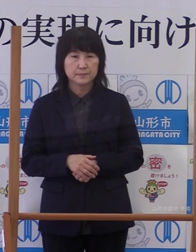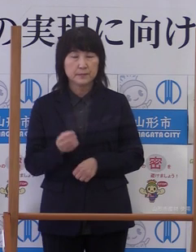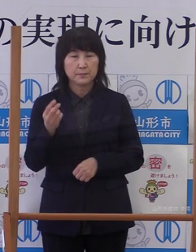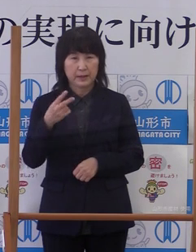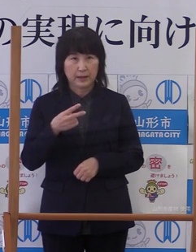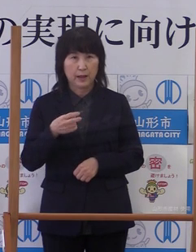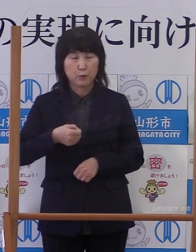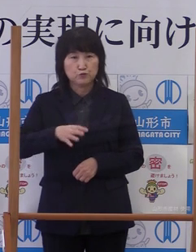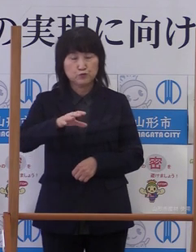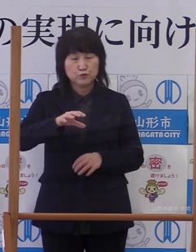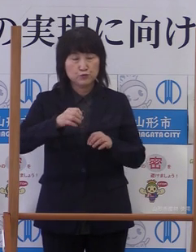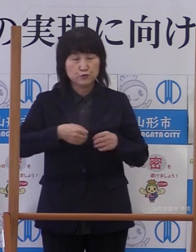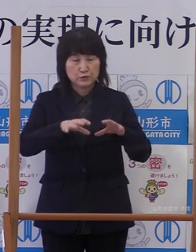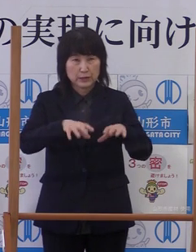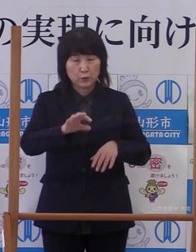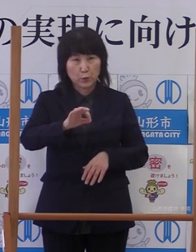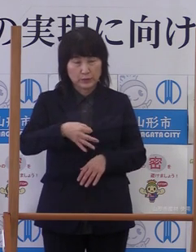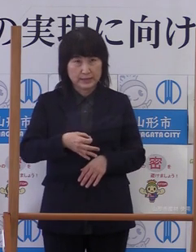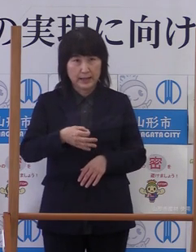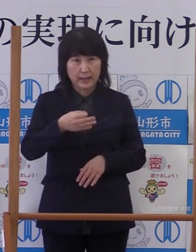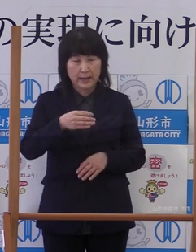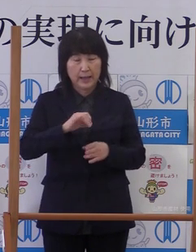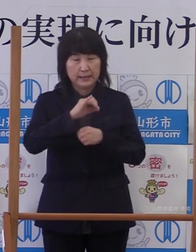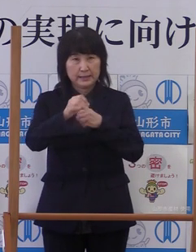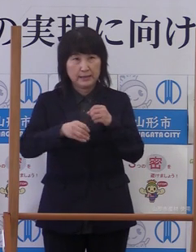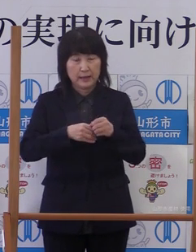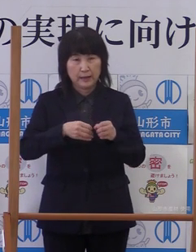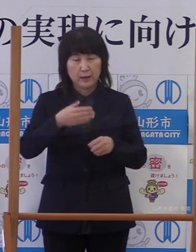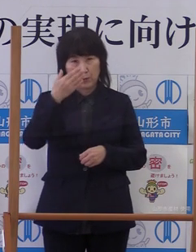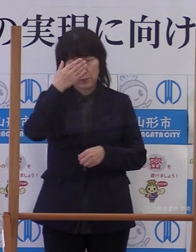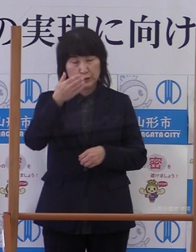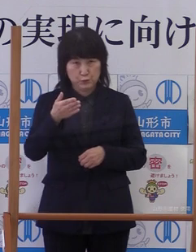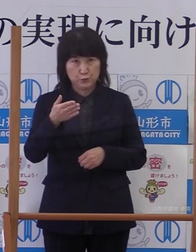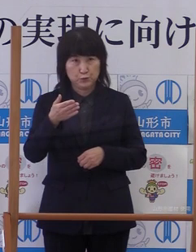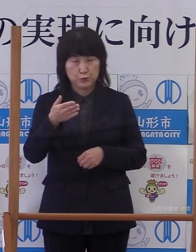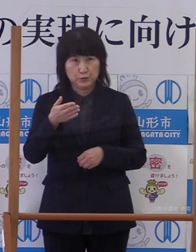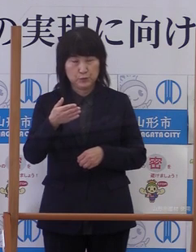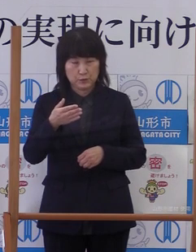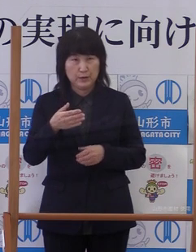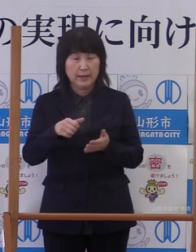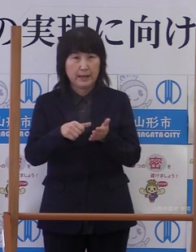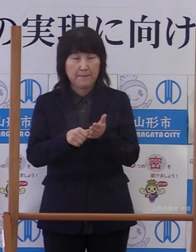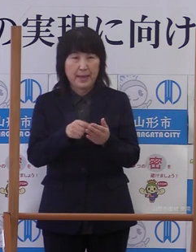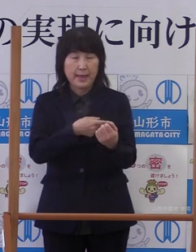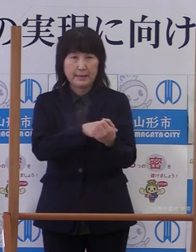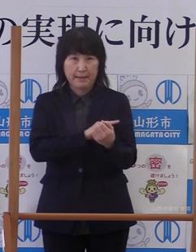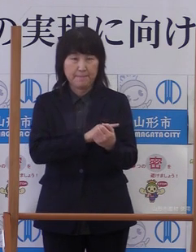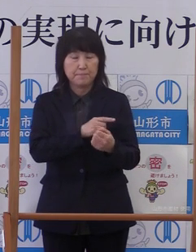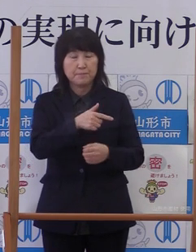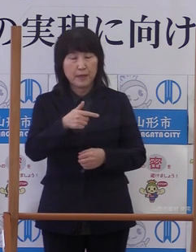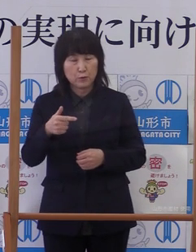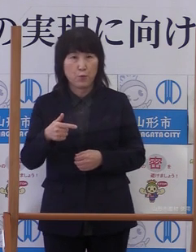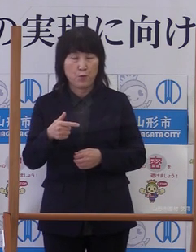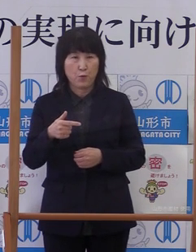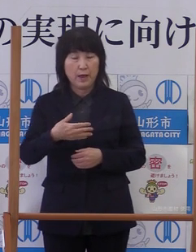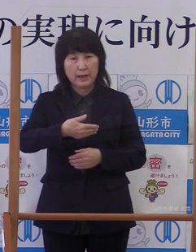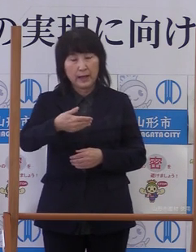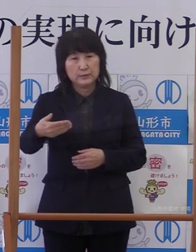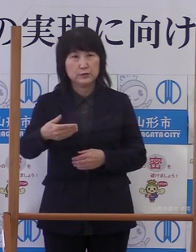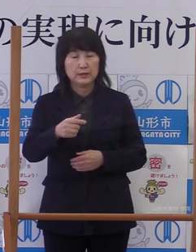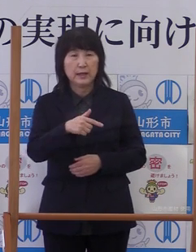またふるさと納税、クラウドファンディング、ネーミングライツ、広告収入及び財産の売り払いや貸し付けな